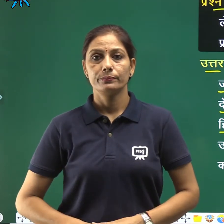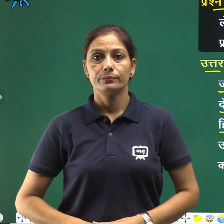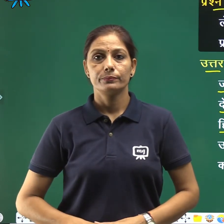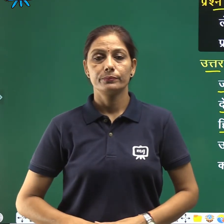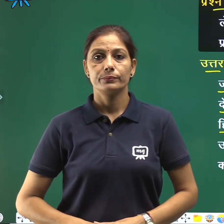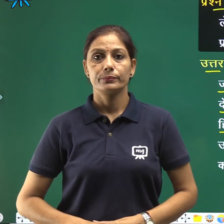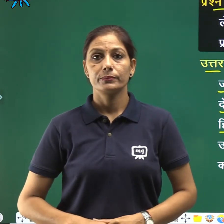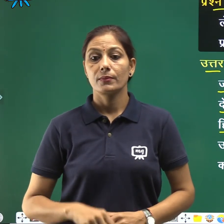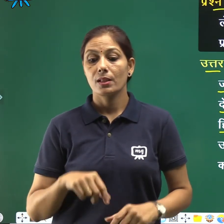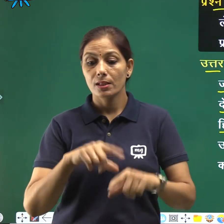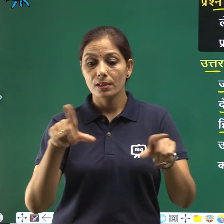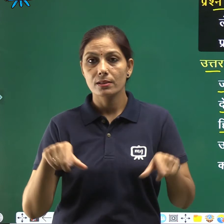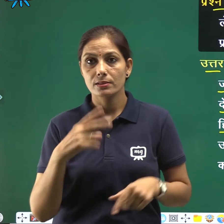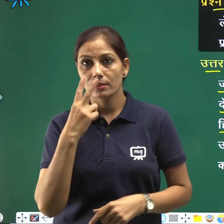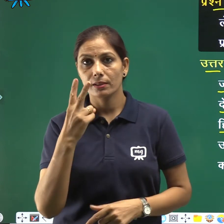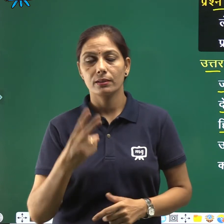दृश्य देखकर